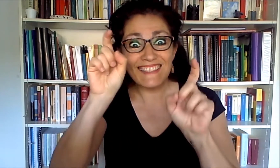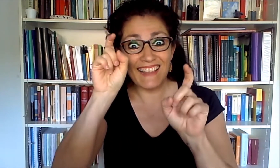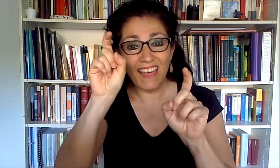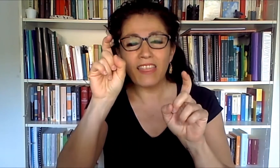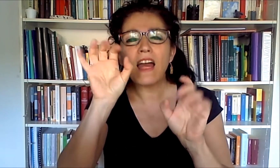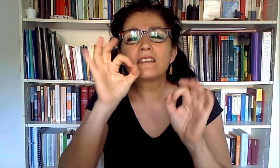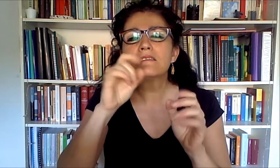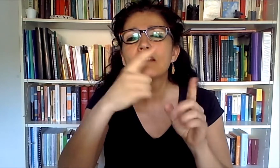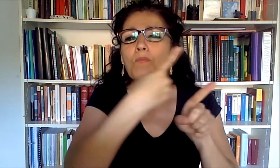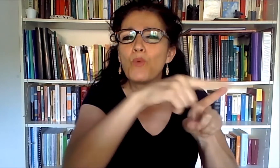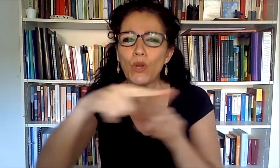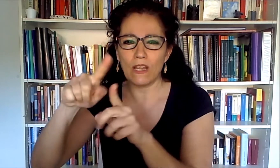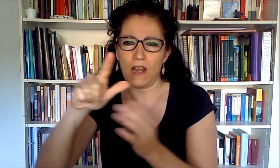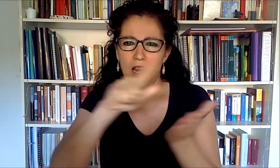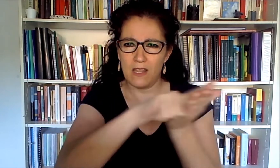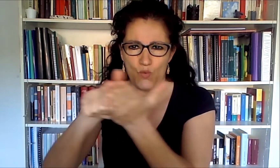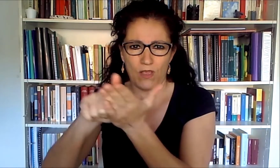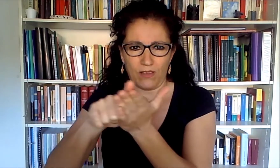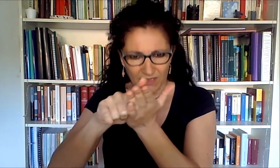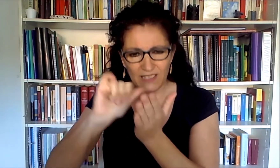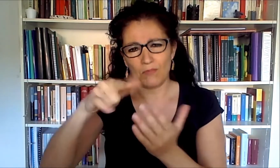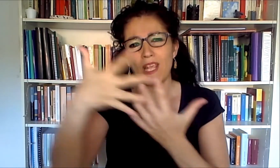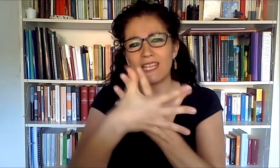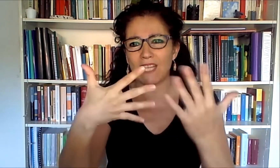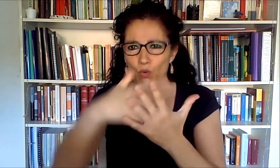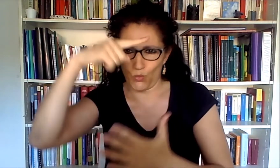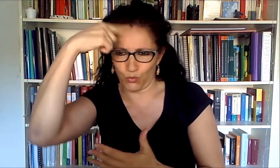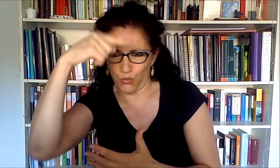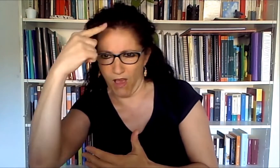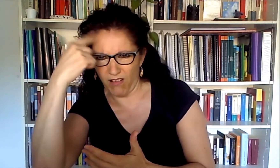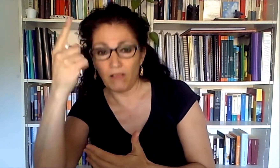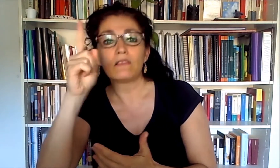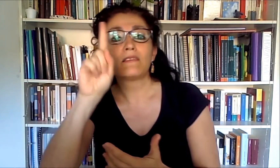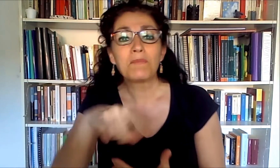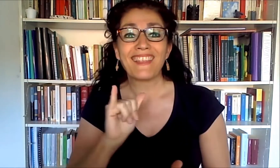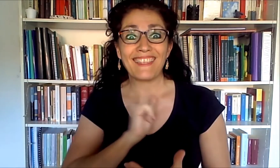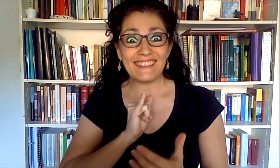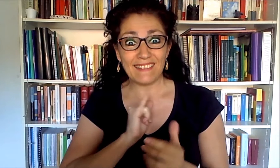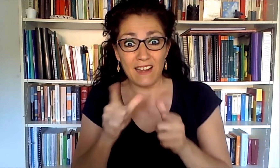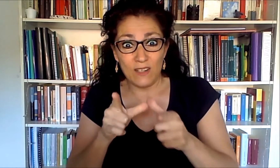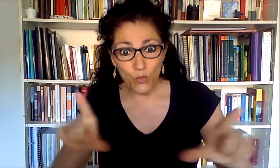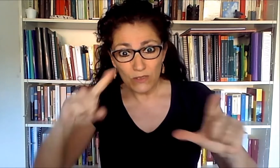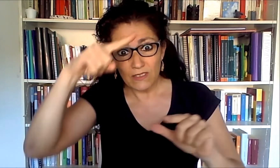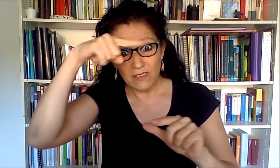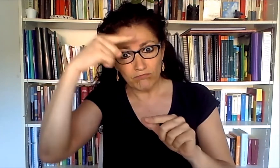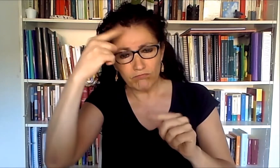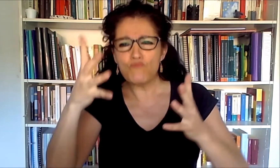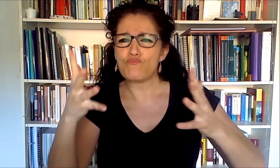la promoción de la identidad lingüística y cultural vinculada a la lengua asignada, el tratamiento igualitario de